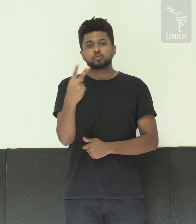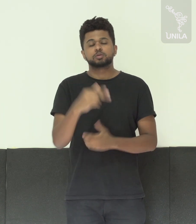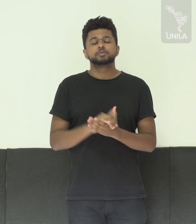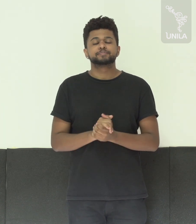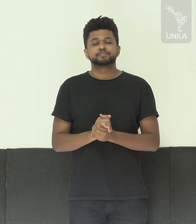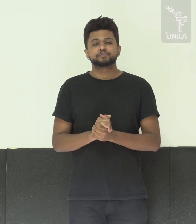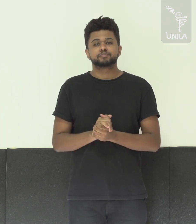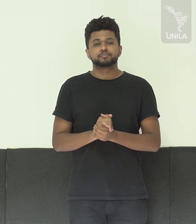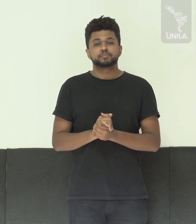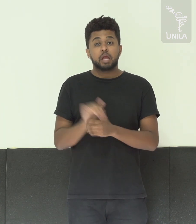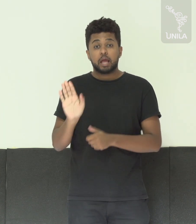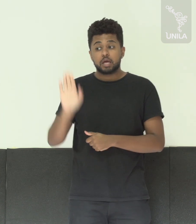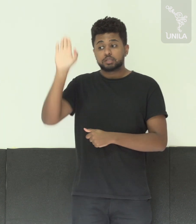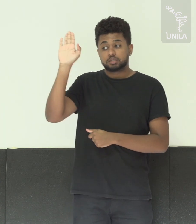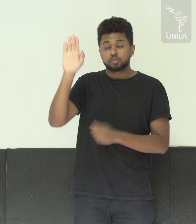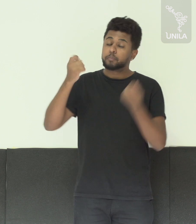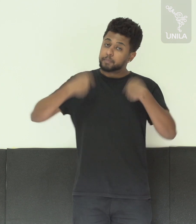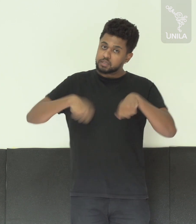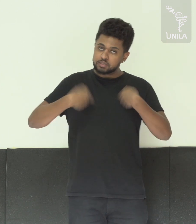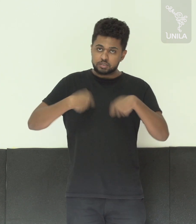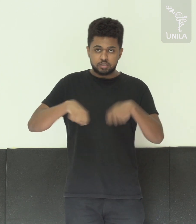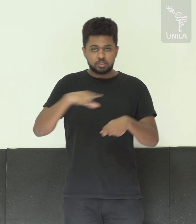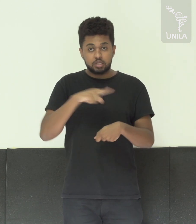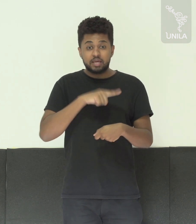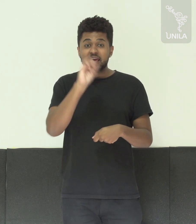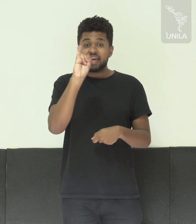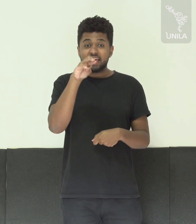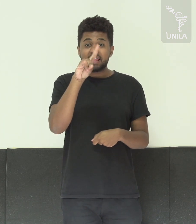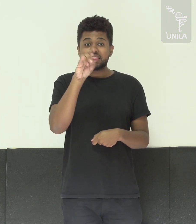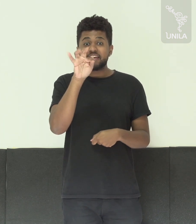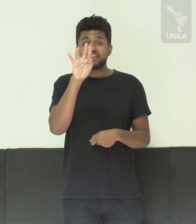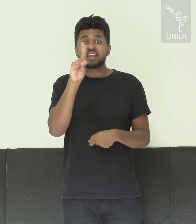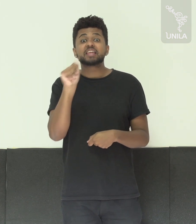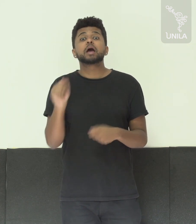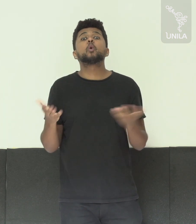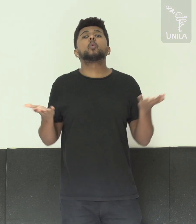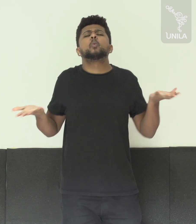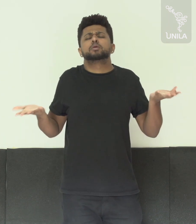7.3.8.2 O candidato deverá ter sua situação indeferida quando